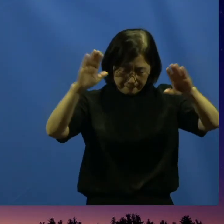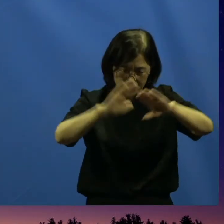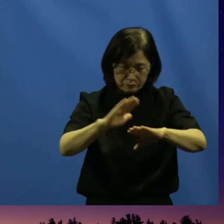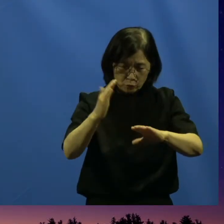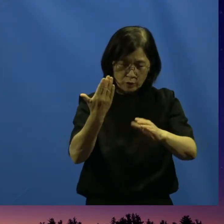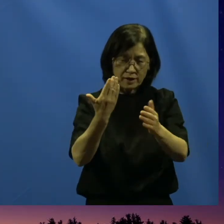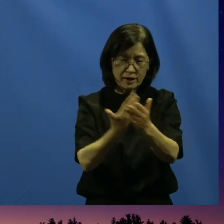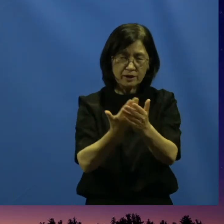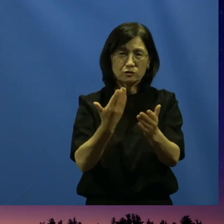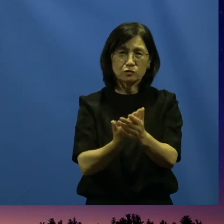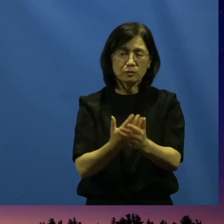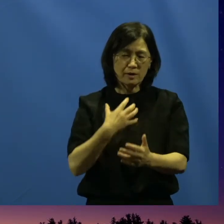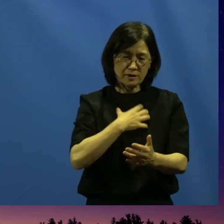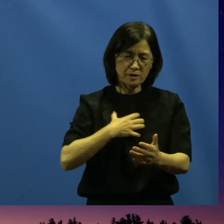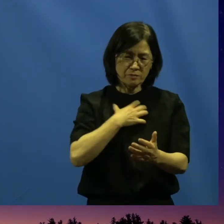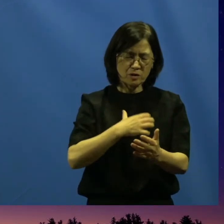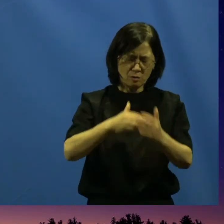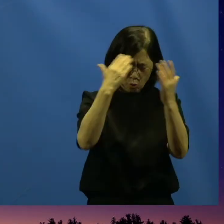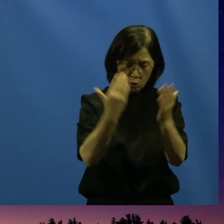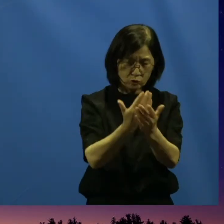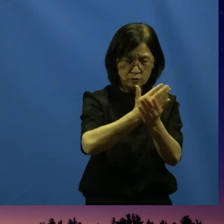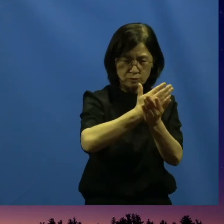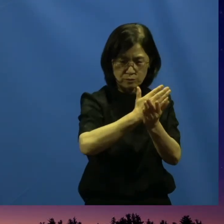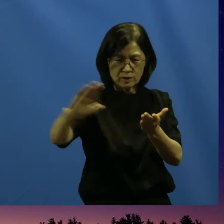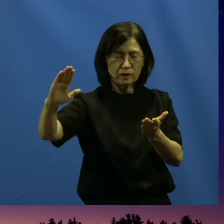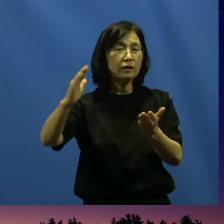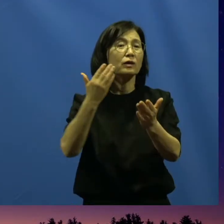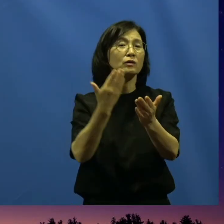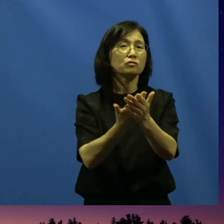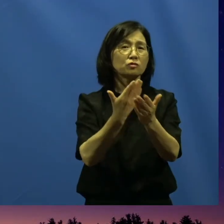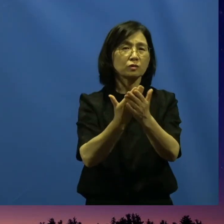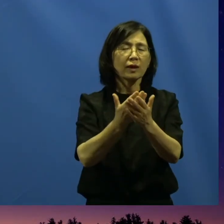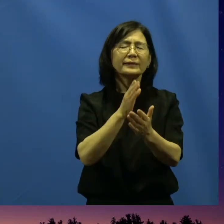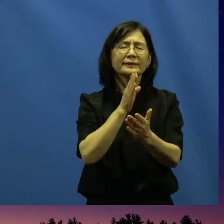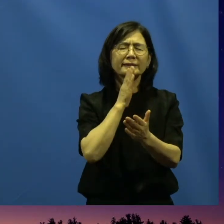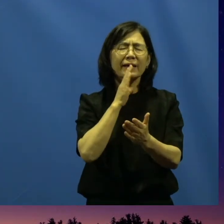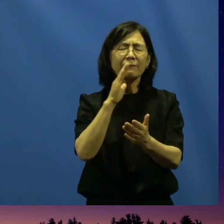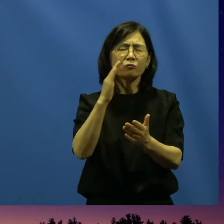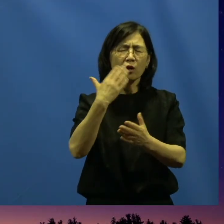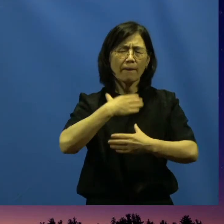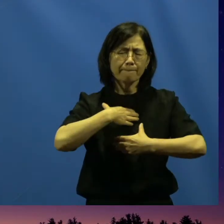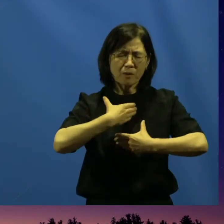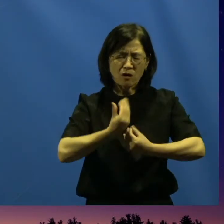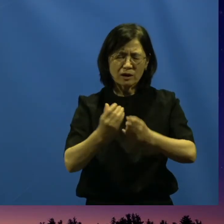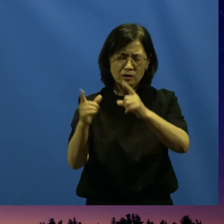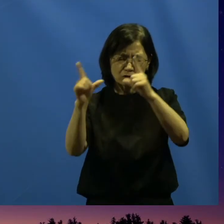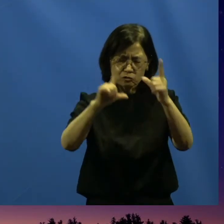하여 주시옵시고 주님이 주시는 참된 평강을 누리게 하여 주셔서 세상 속에